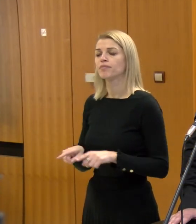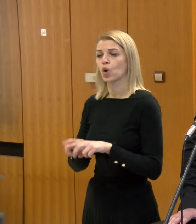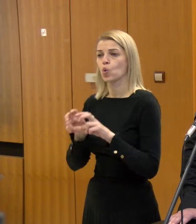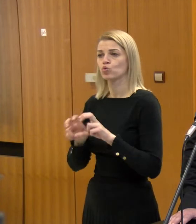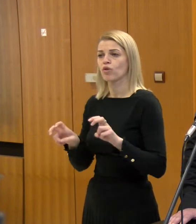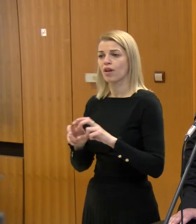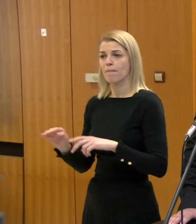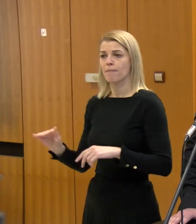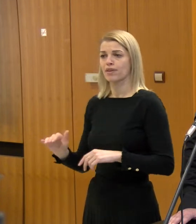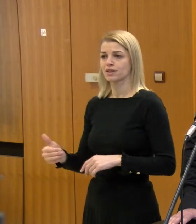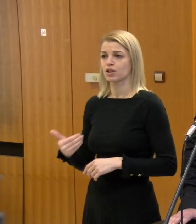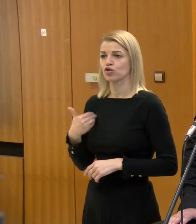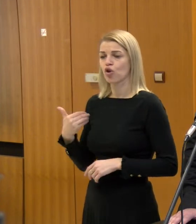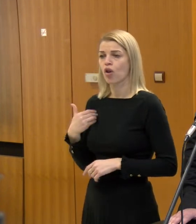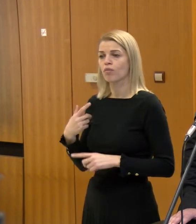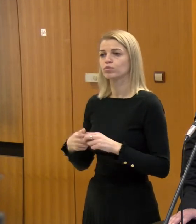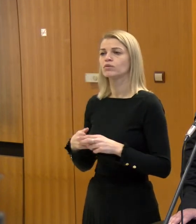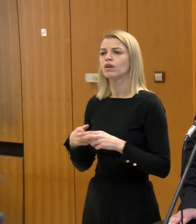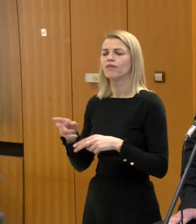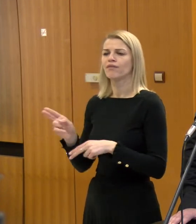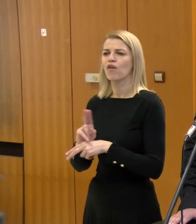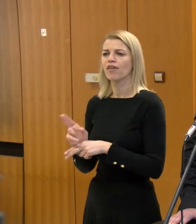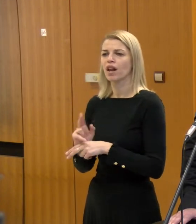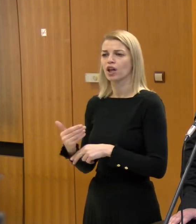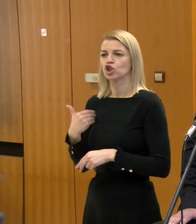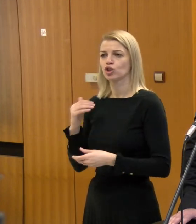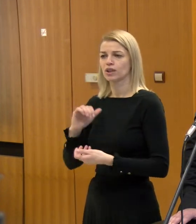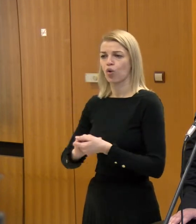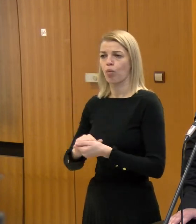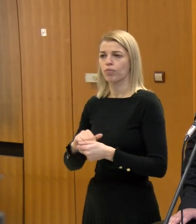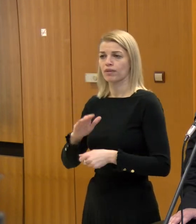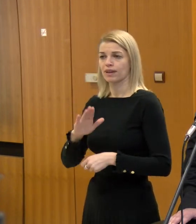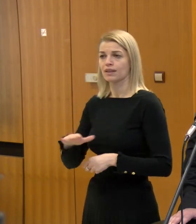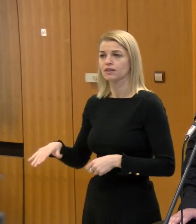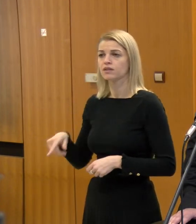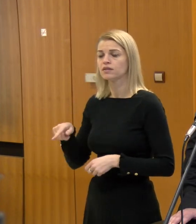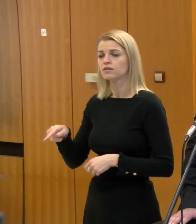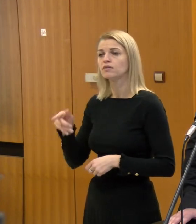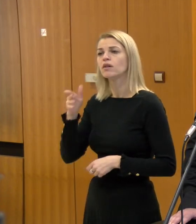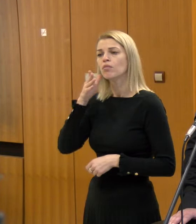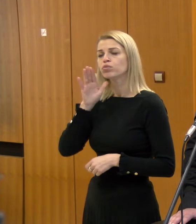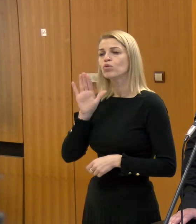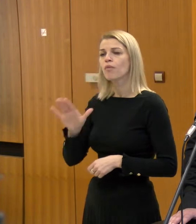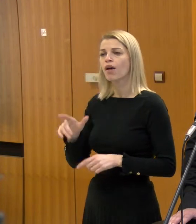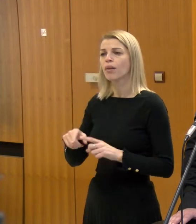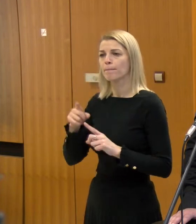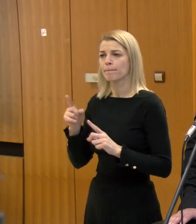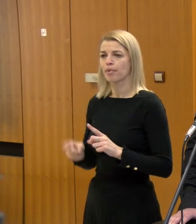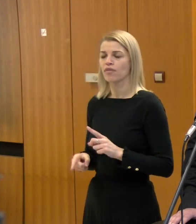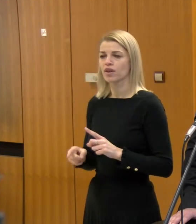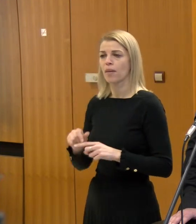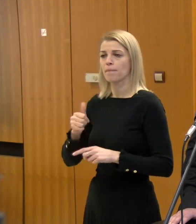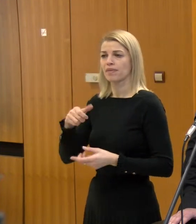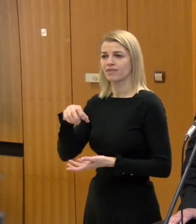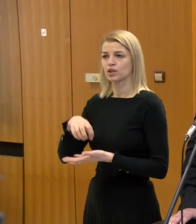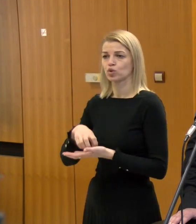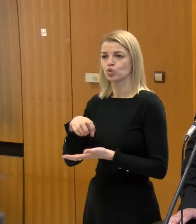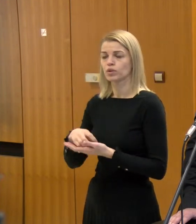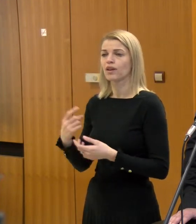učiteľky v materskej škole a vychovateľky v školskom klube detí budú mať povinne